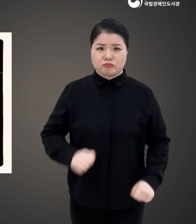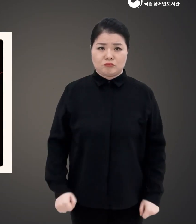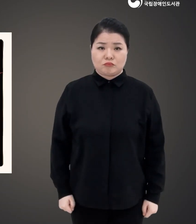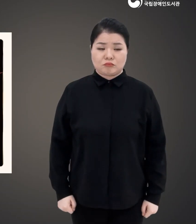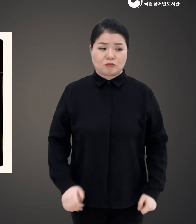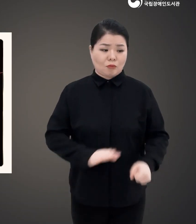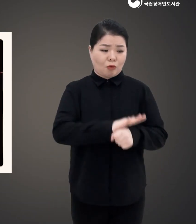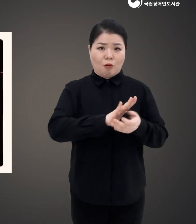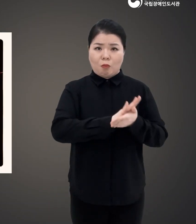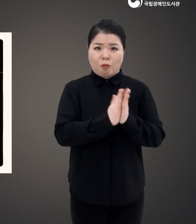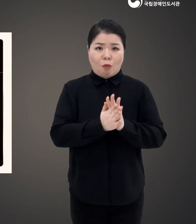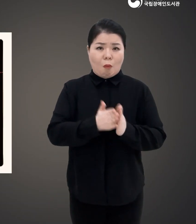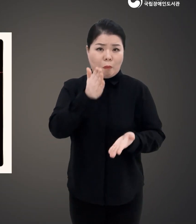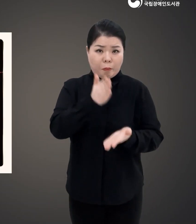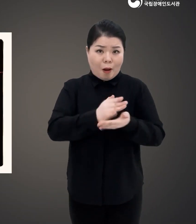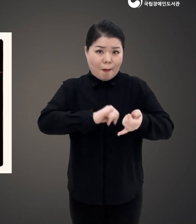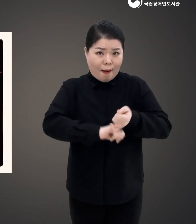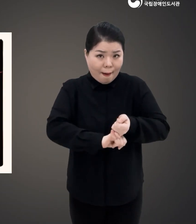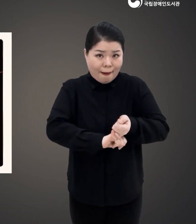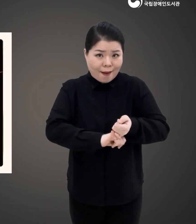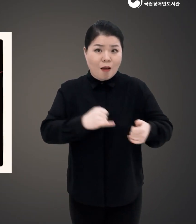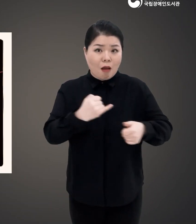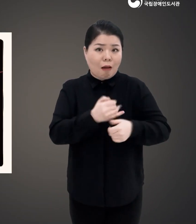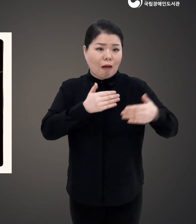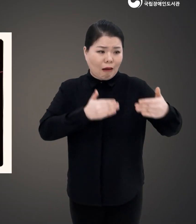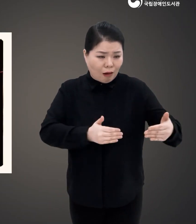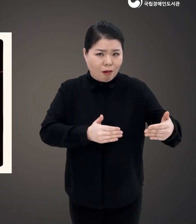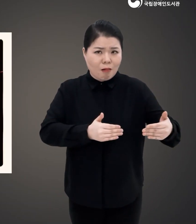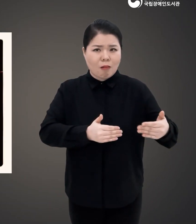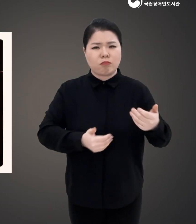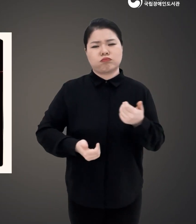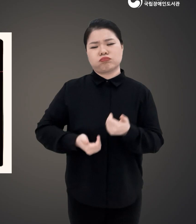변함없는 사랑을 약속했던 연인 때문에 힘들다면